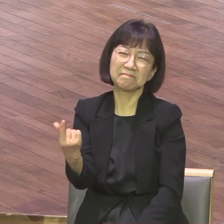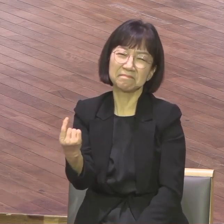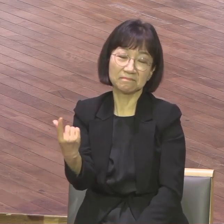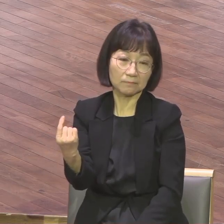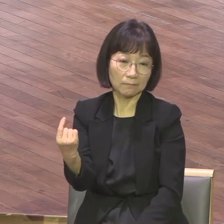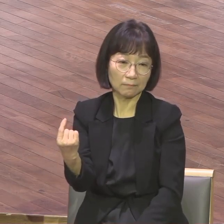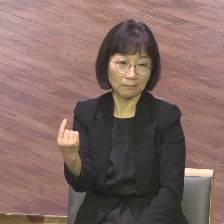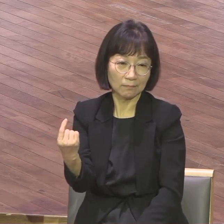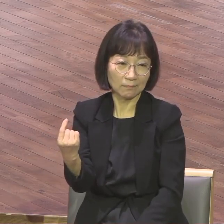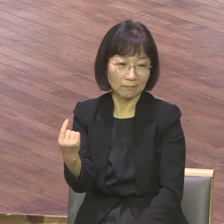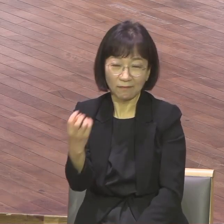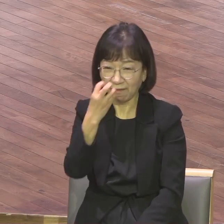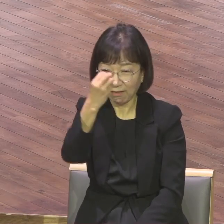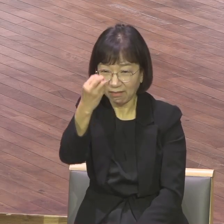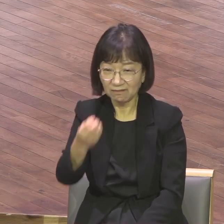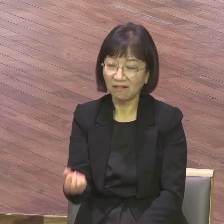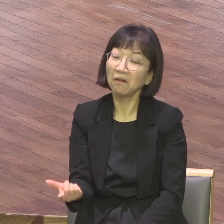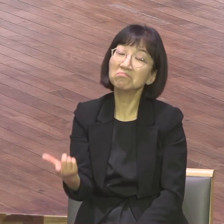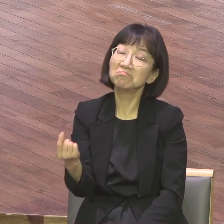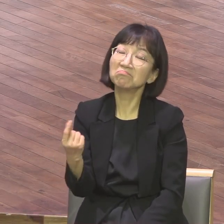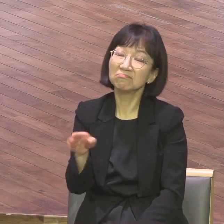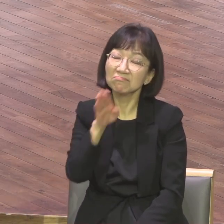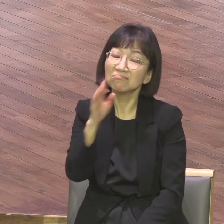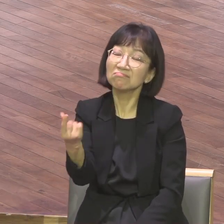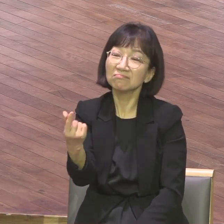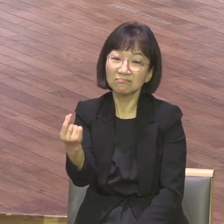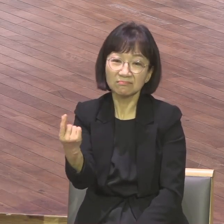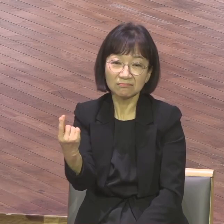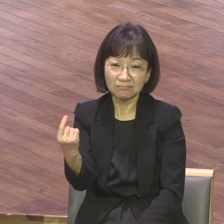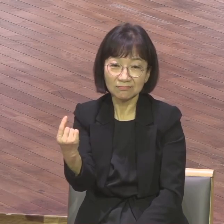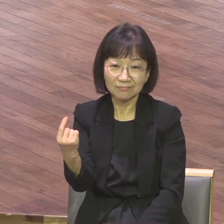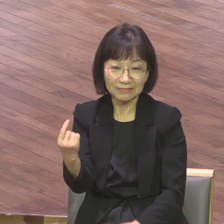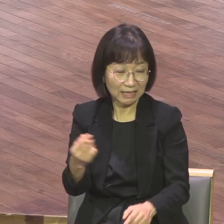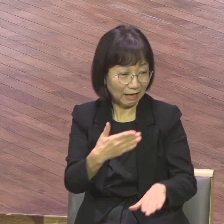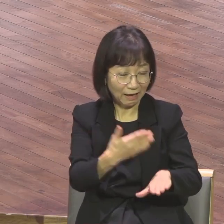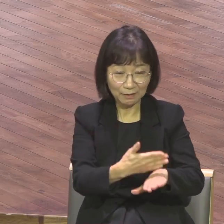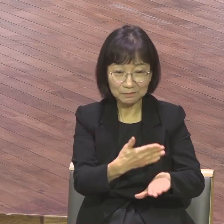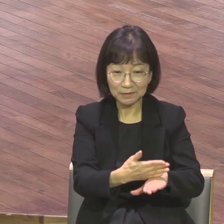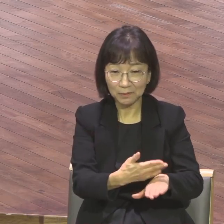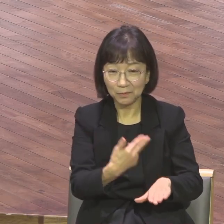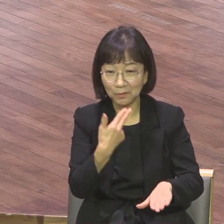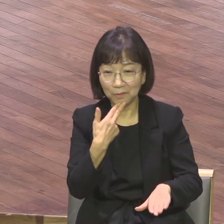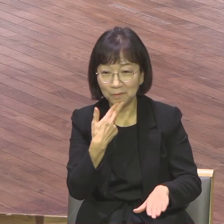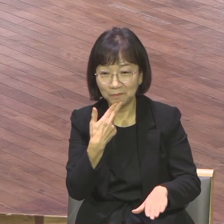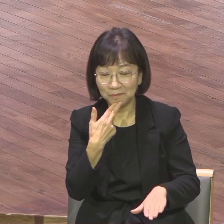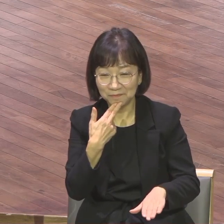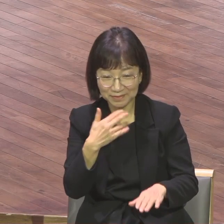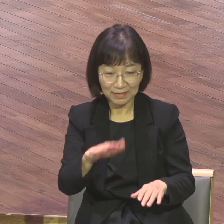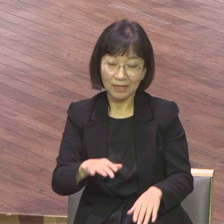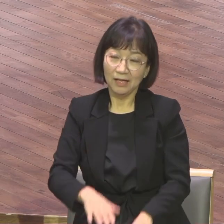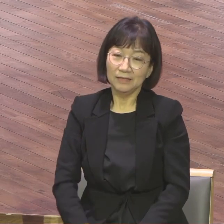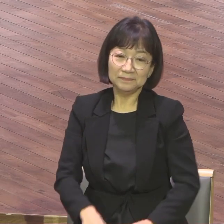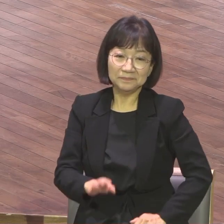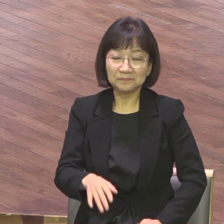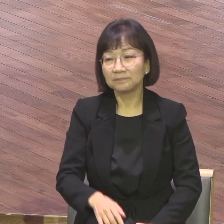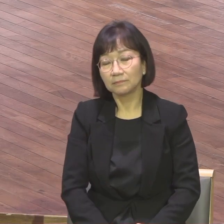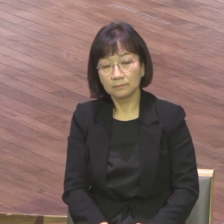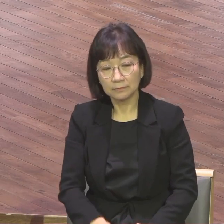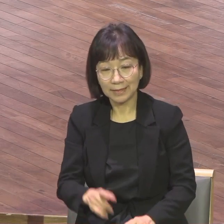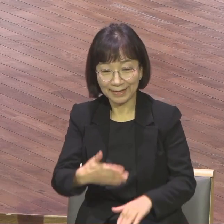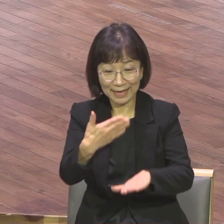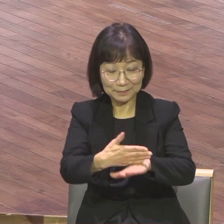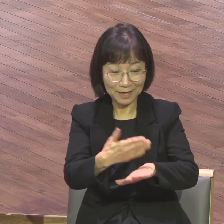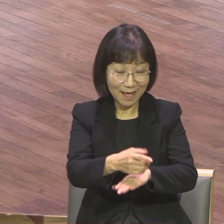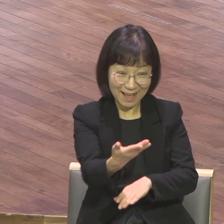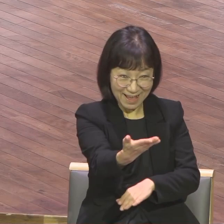감사 안 하지요. 당연하게 여기는 것. 삶의 여러 가지 상황과 환경 속에서 당연하게 여기는